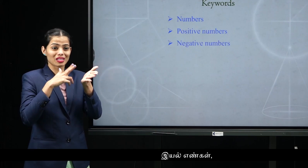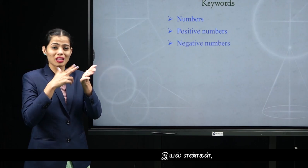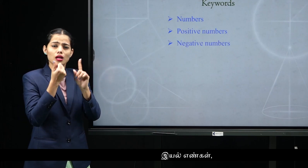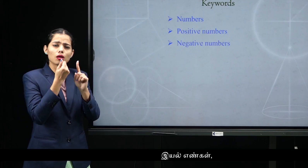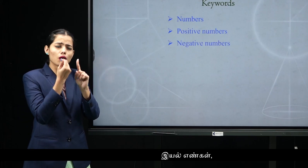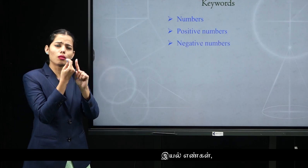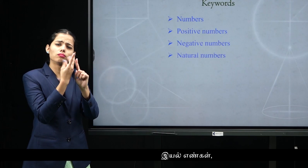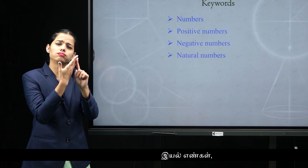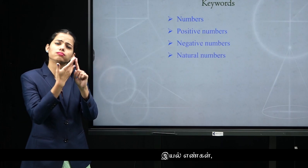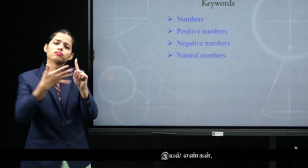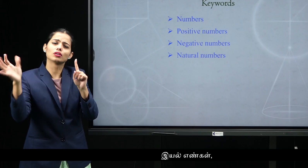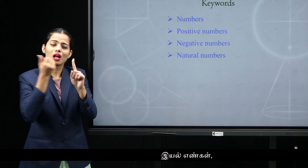இயல் எண்கள்,